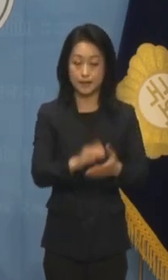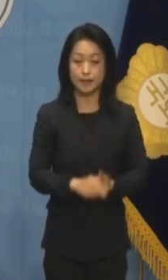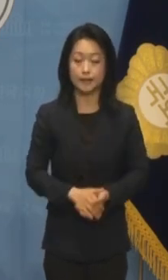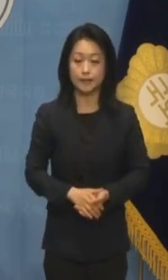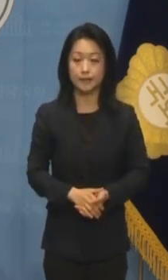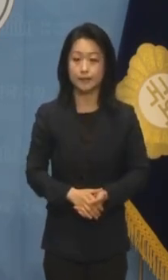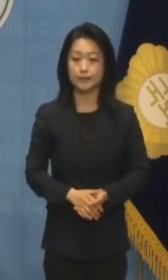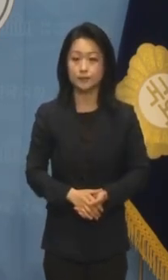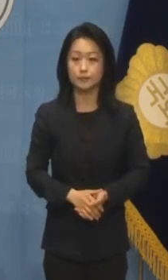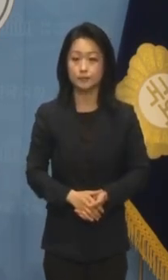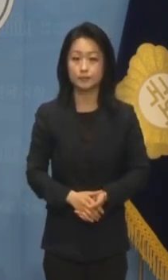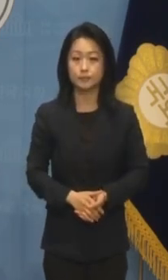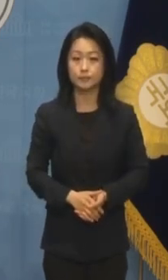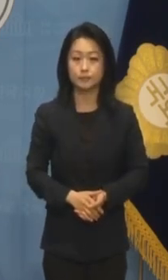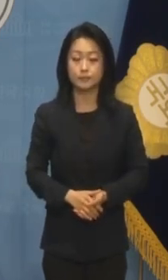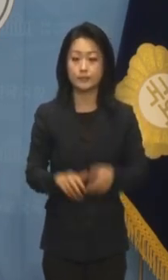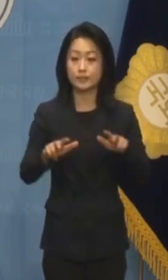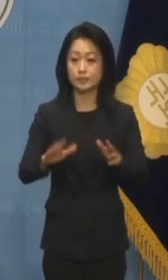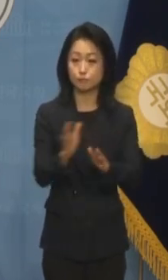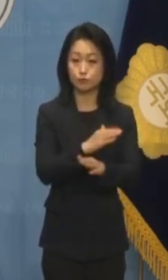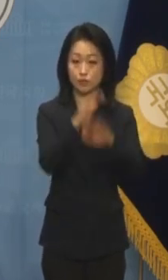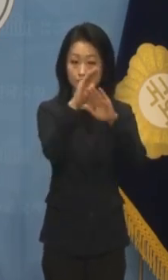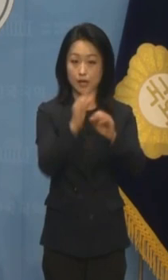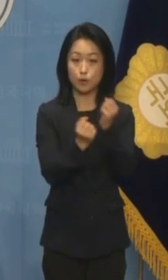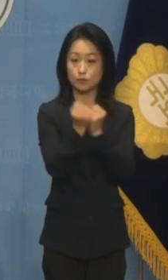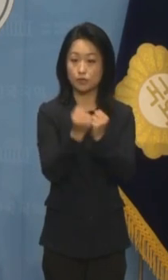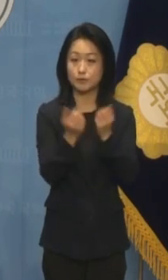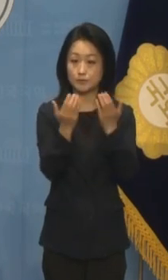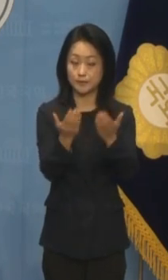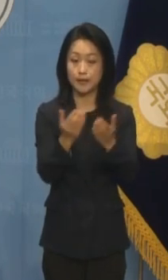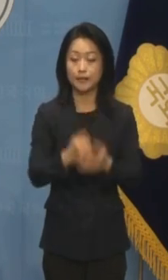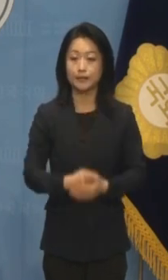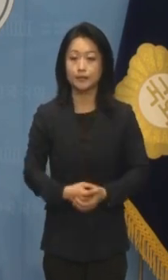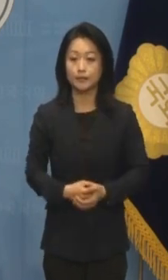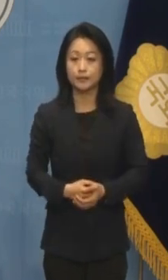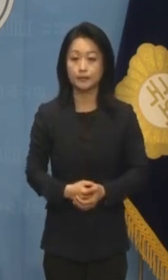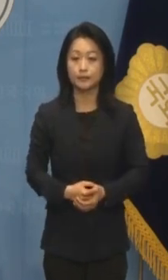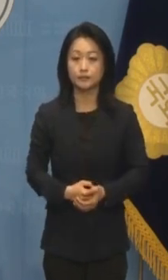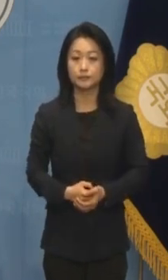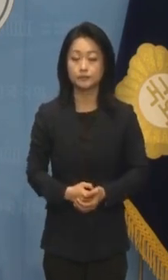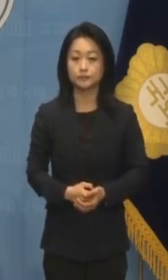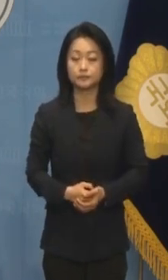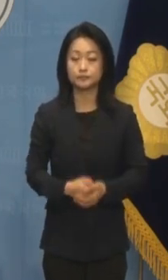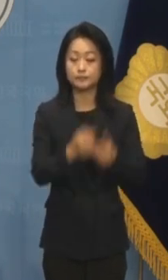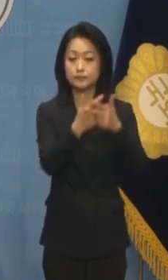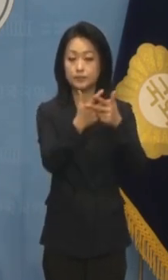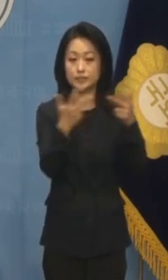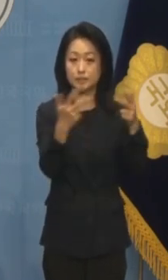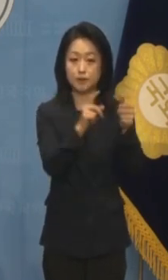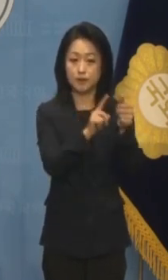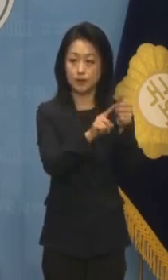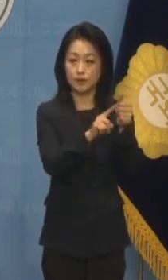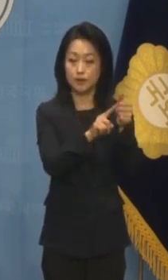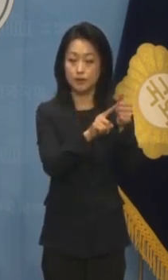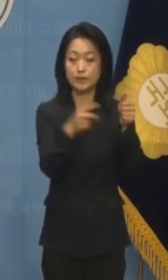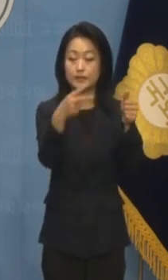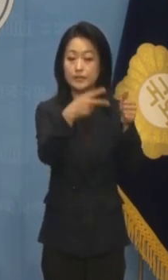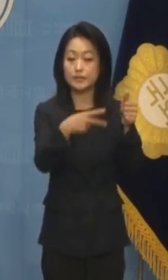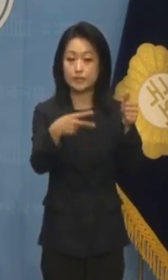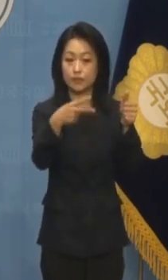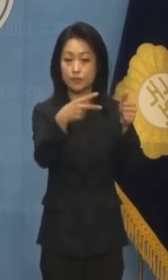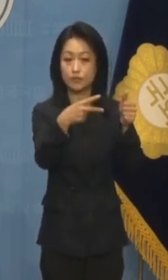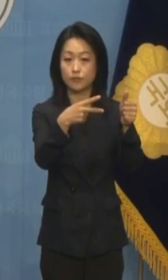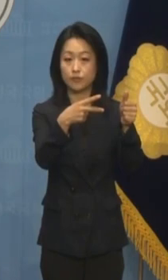기자회견을 준비했습니다. 자, 지금부터 내용을 좀 설명을 드리겠습니다. 이재명 대표는